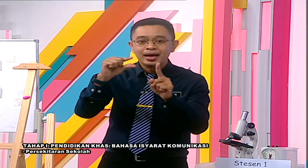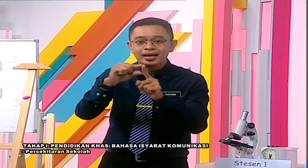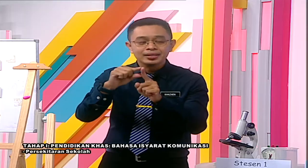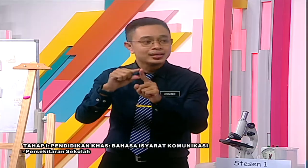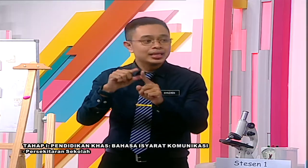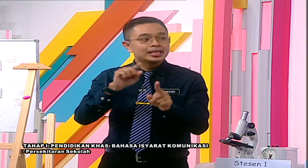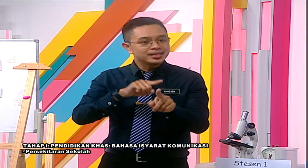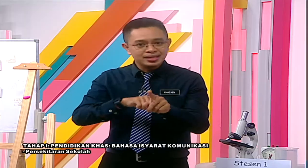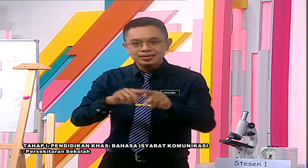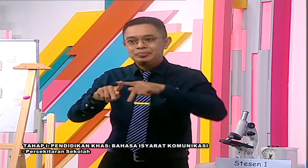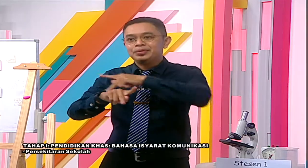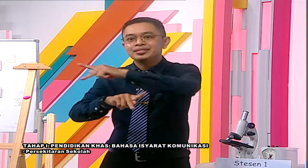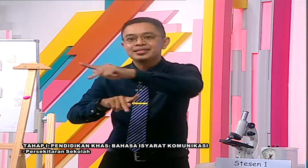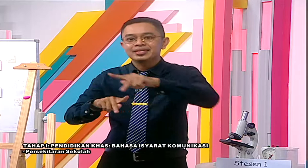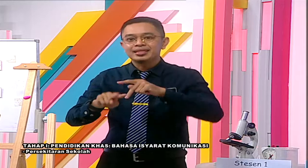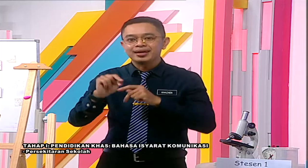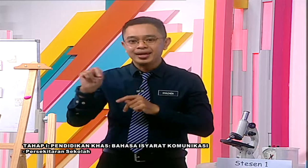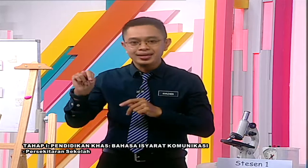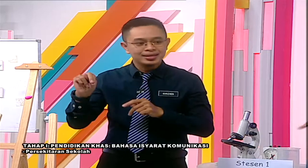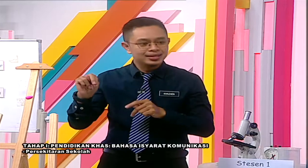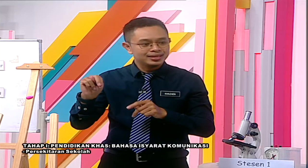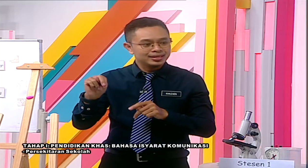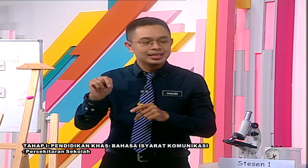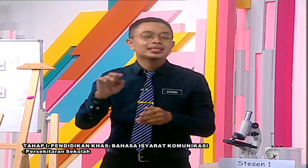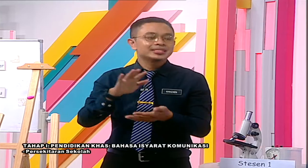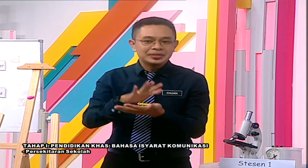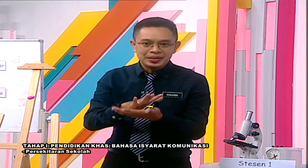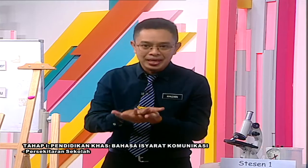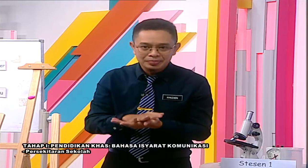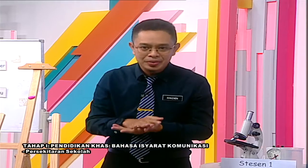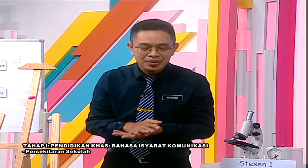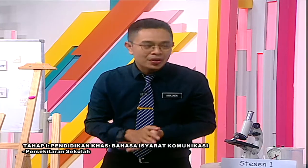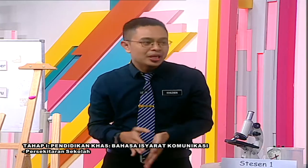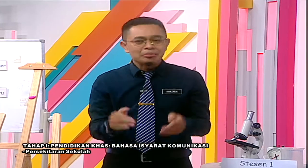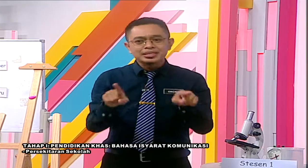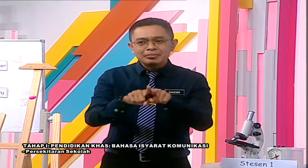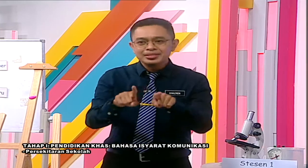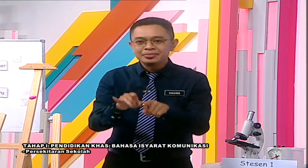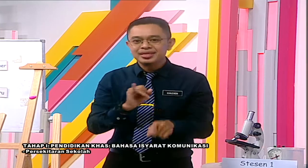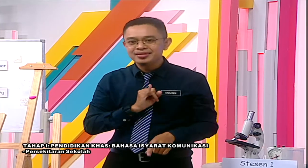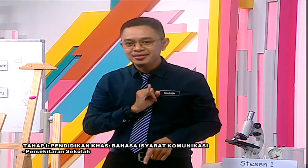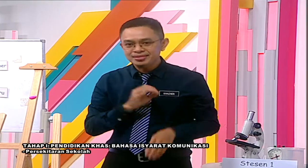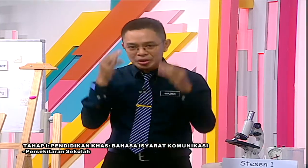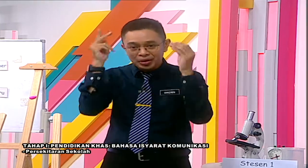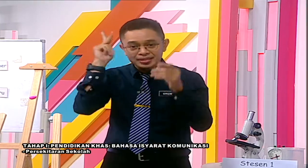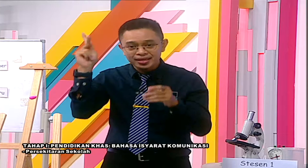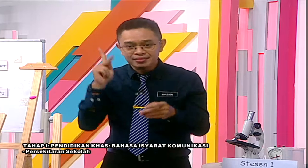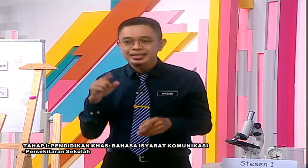perkataan di persekitaran sekolah. Okey, bersama-sama saya Cikgu Kazain,